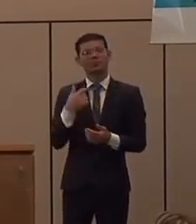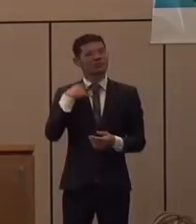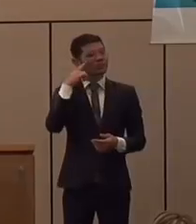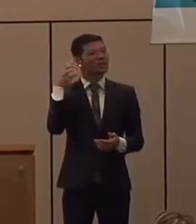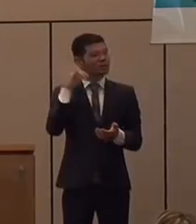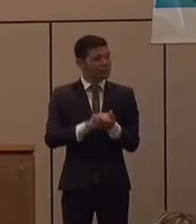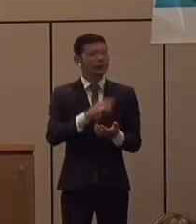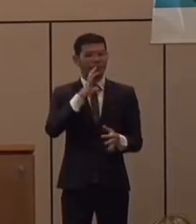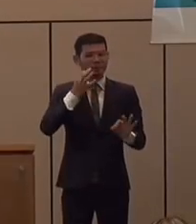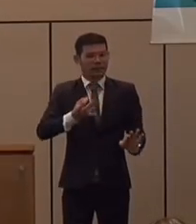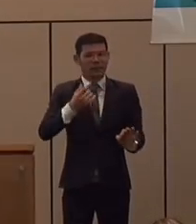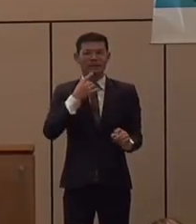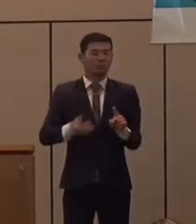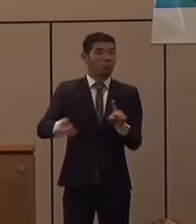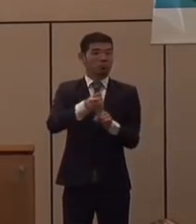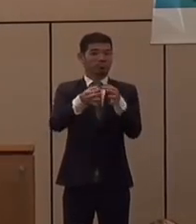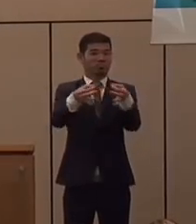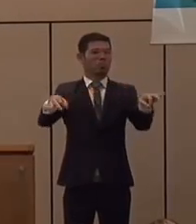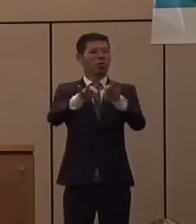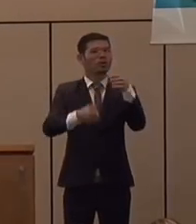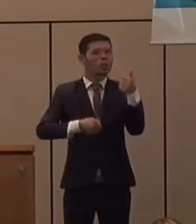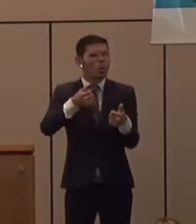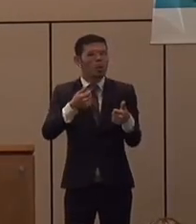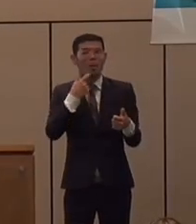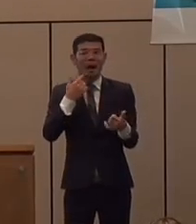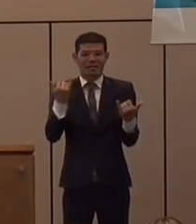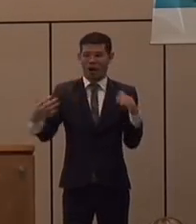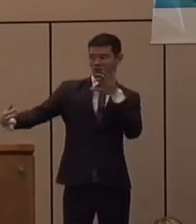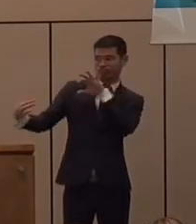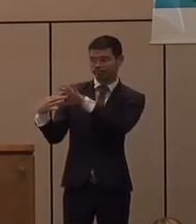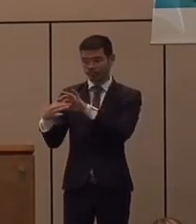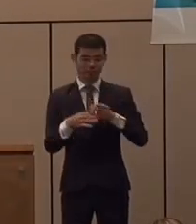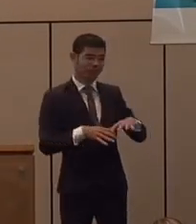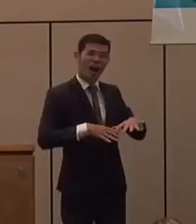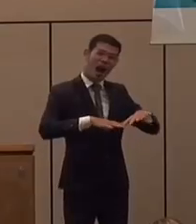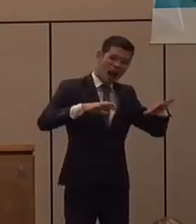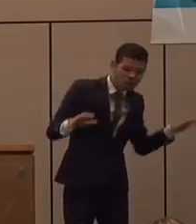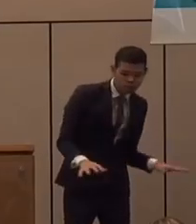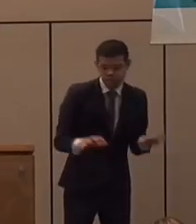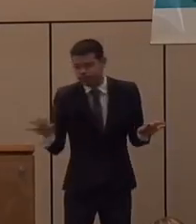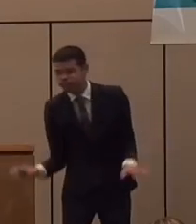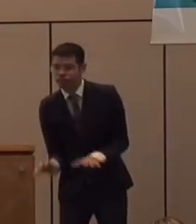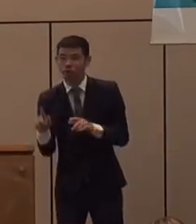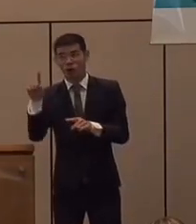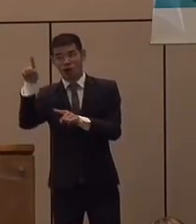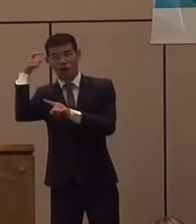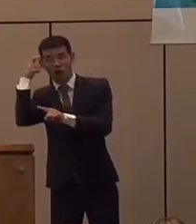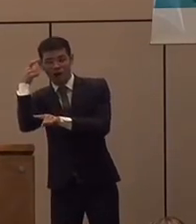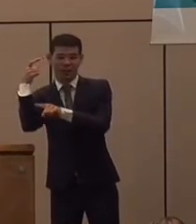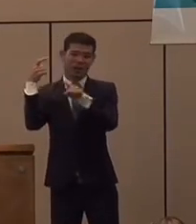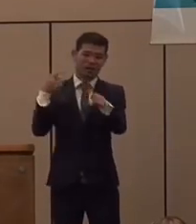porque hemos logrado articular en la acción del gobierno con el sector privado y con las comunidades y eso se siente porque